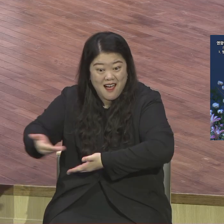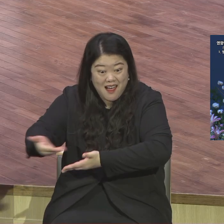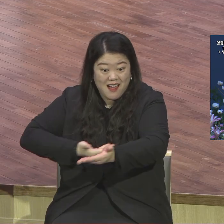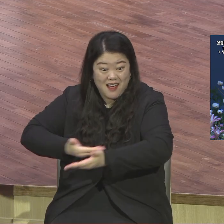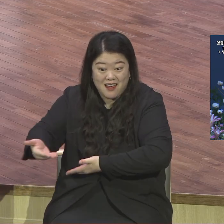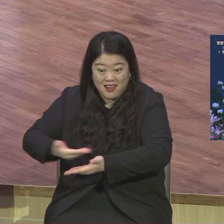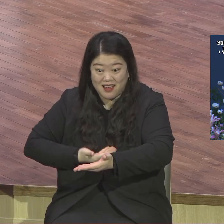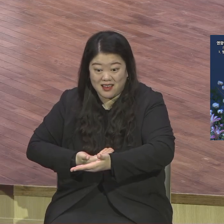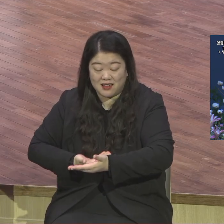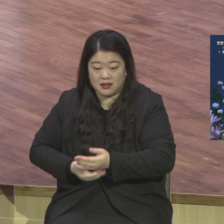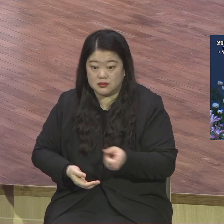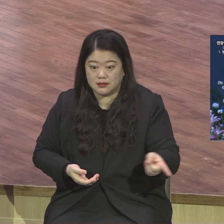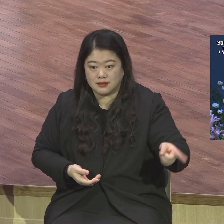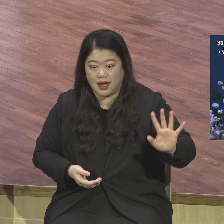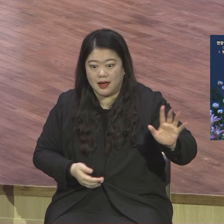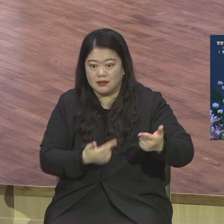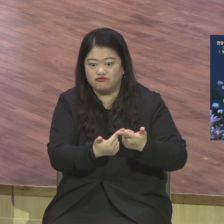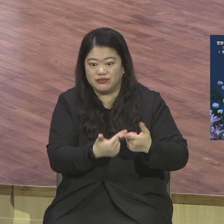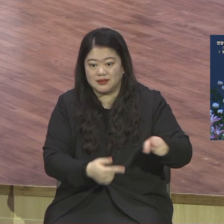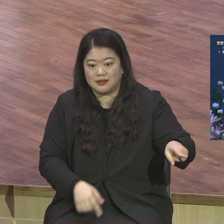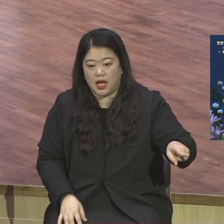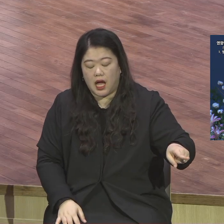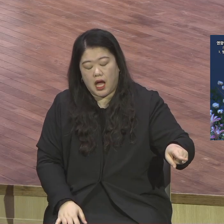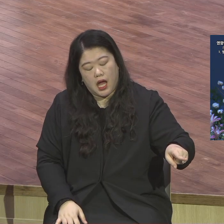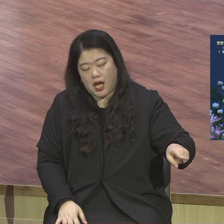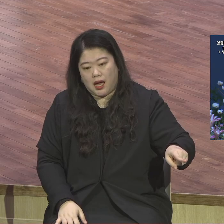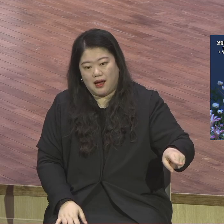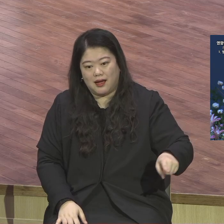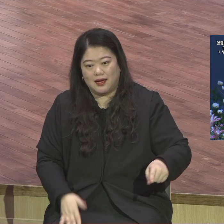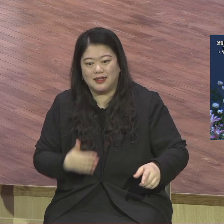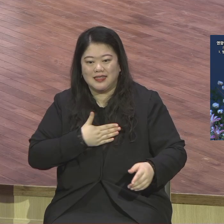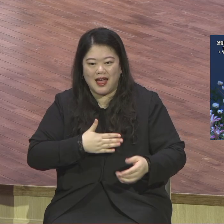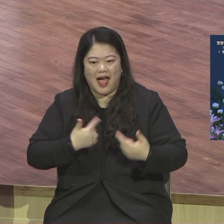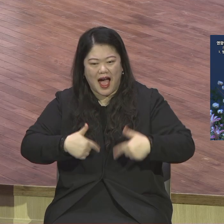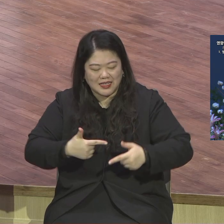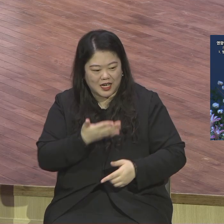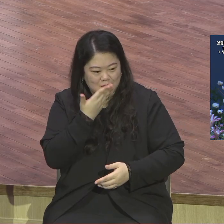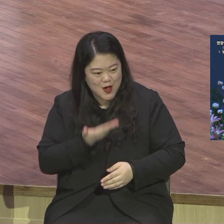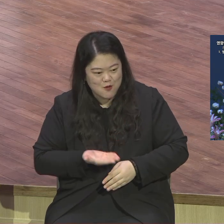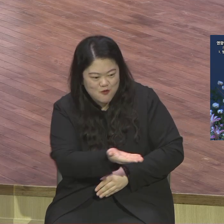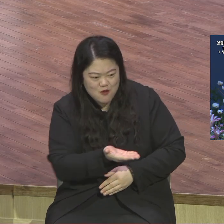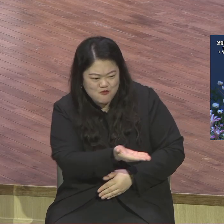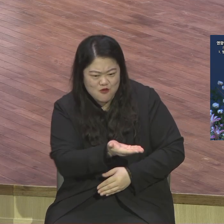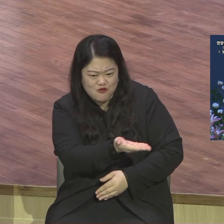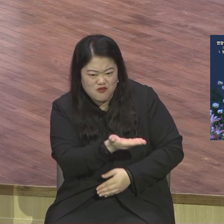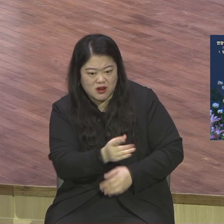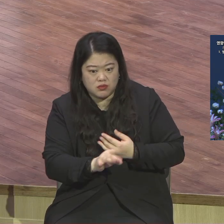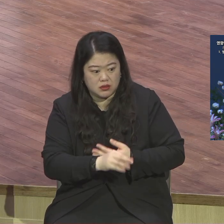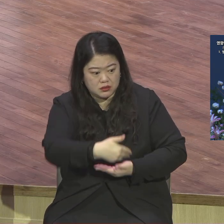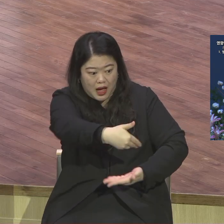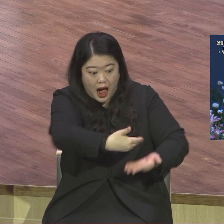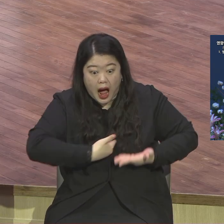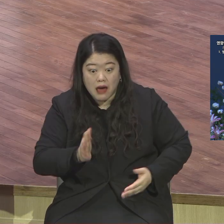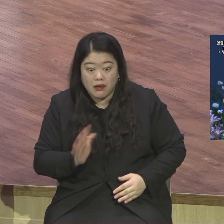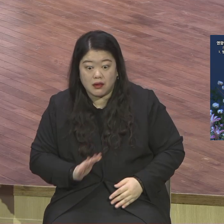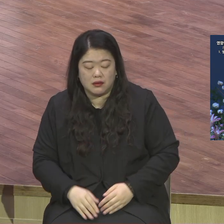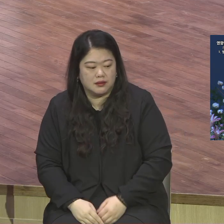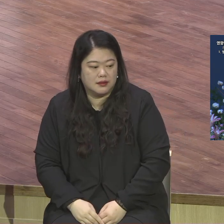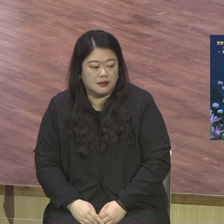그랬어. 그러니까 사회에서 하고는 상식이 안 맞죠. 뭐 회장이 뭐 돈이 어때 하늘